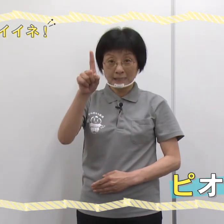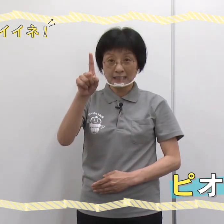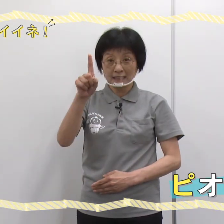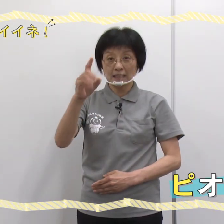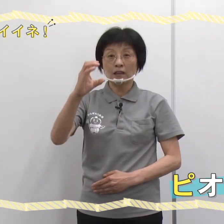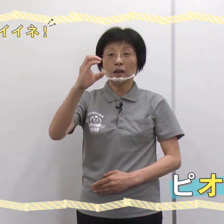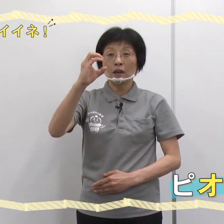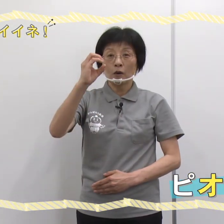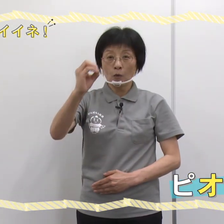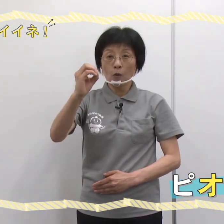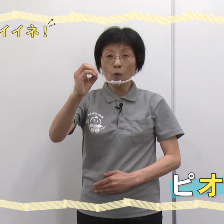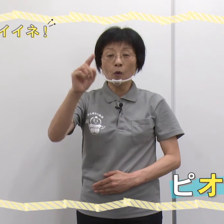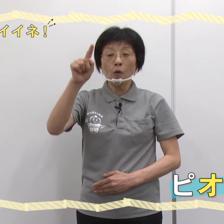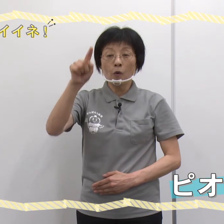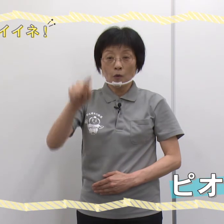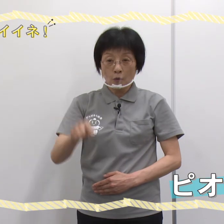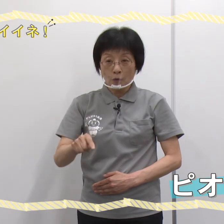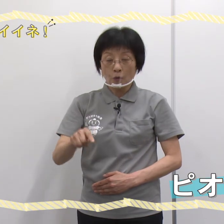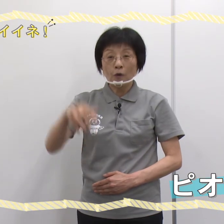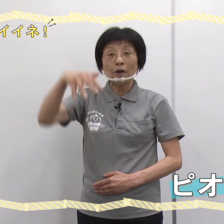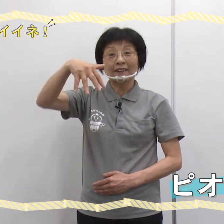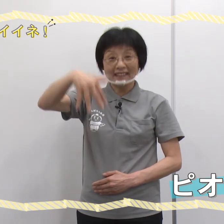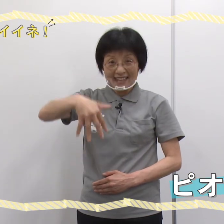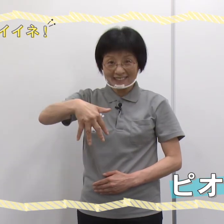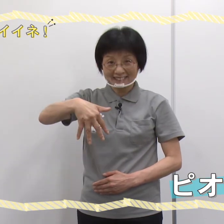ピオね、